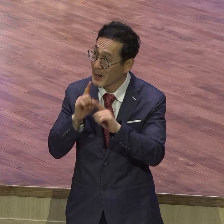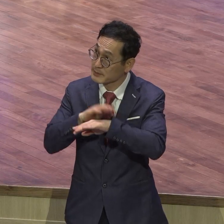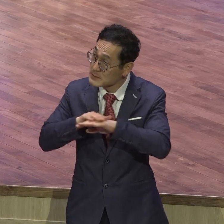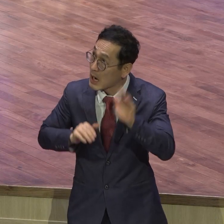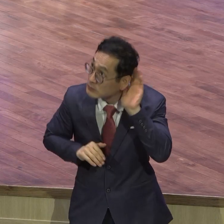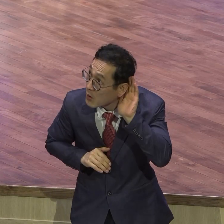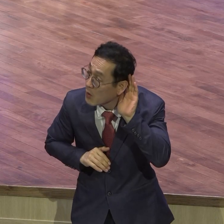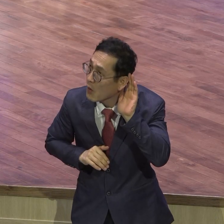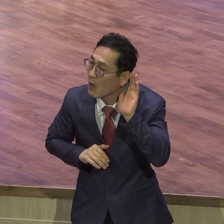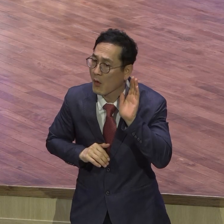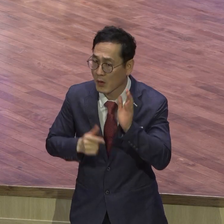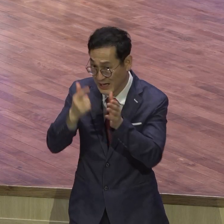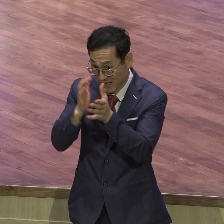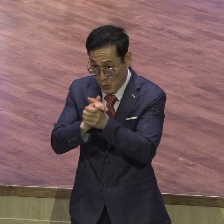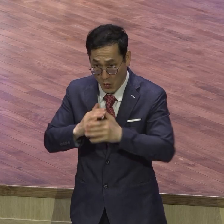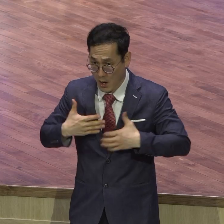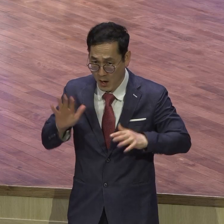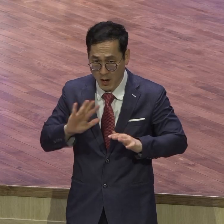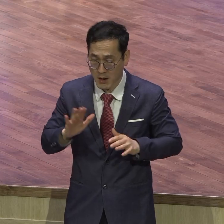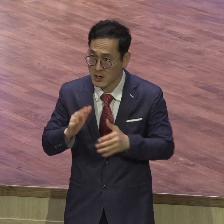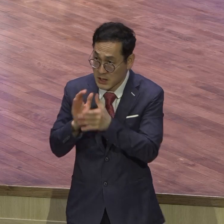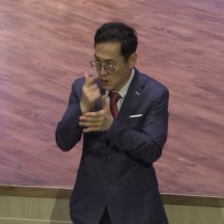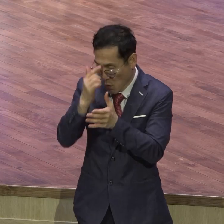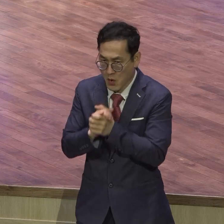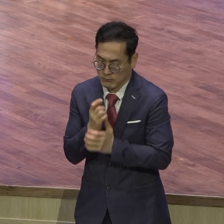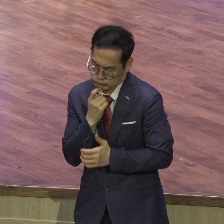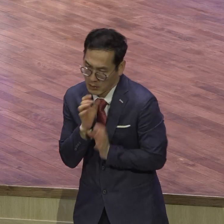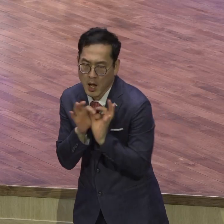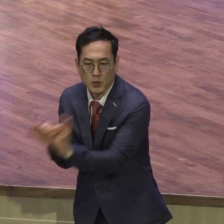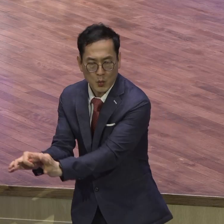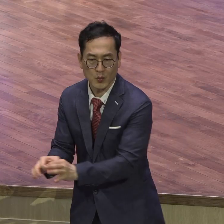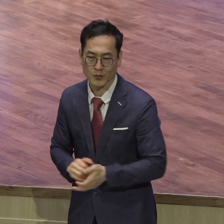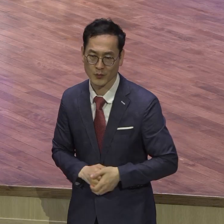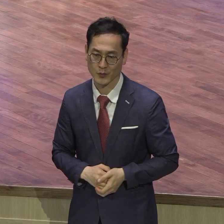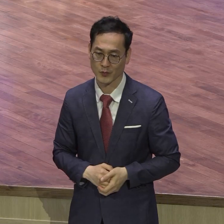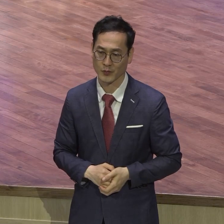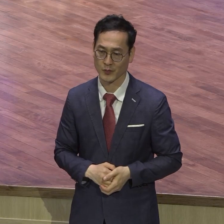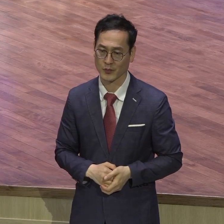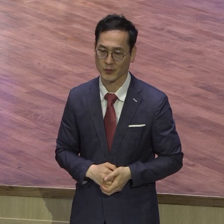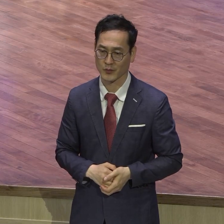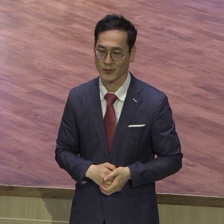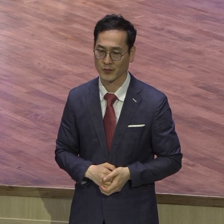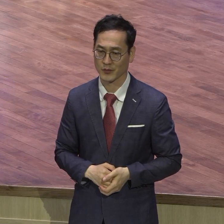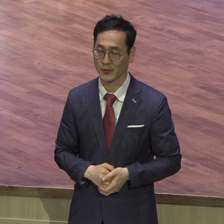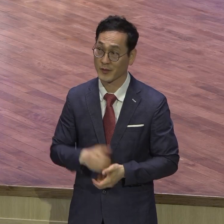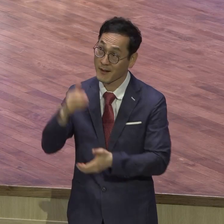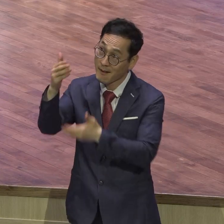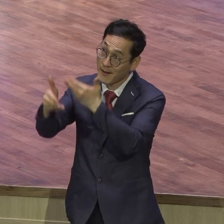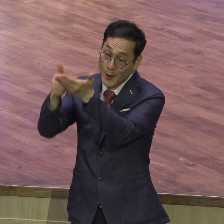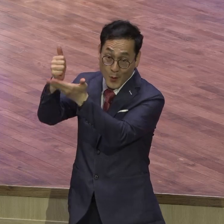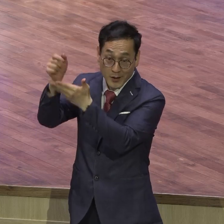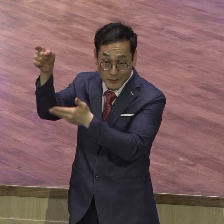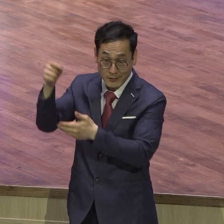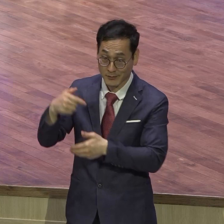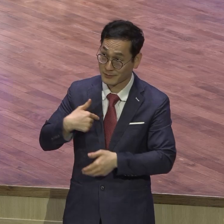기도 안 할 수가 없다 내 말에 귀를 기울여주시니까 누가요? 여호와께서